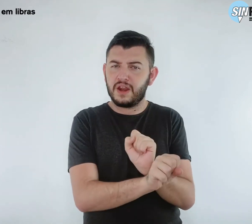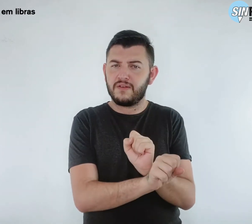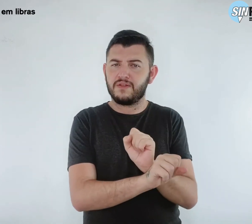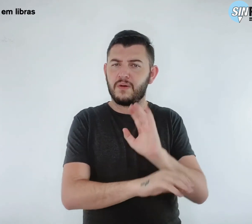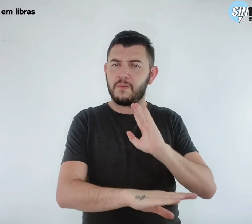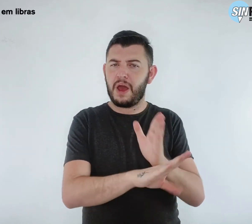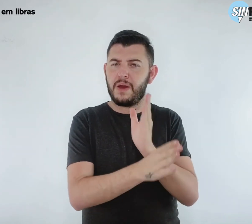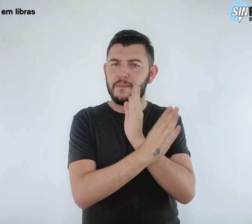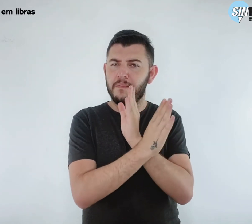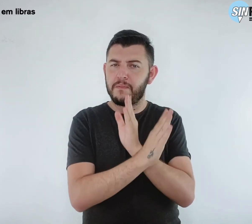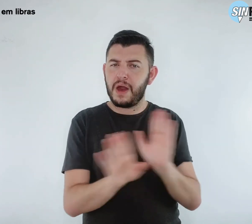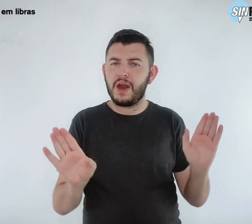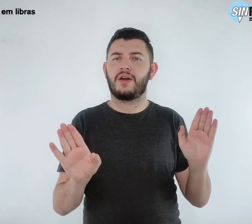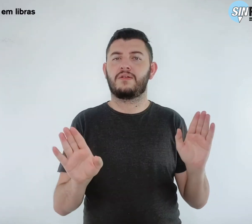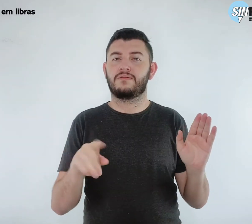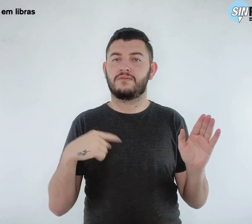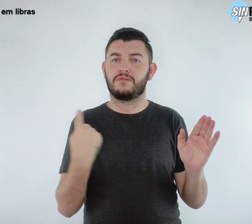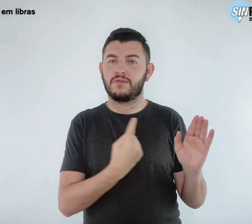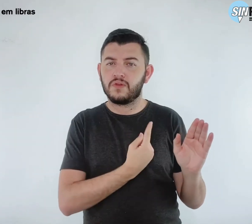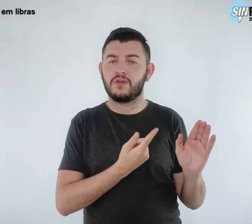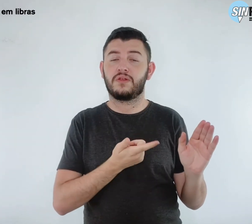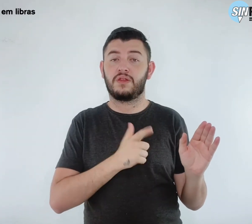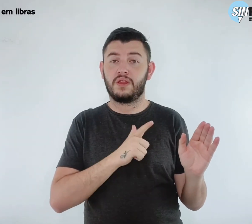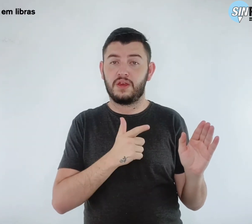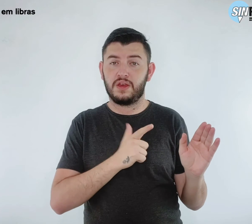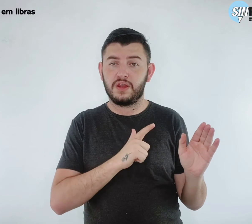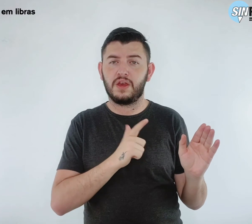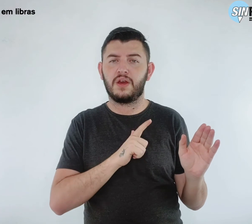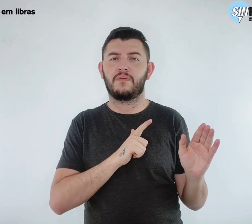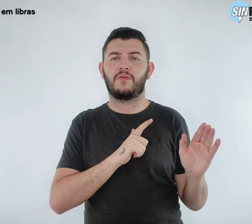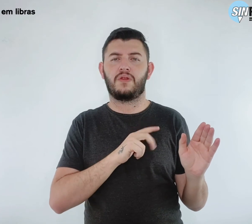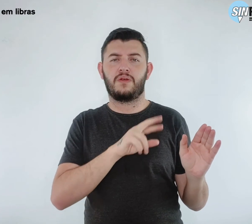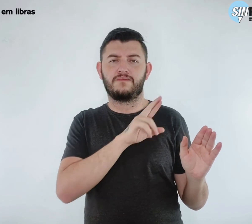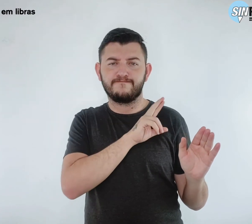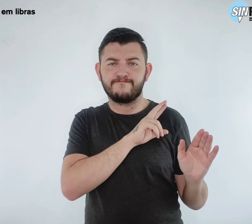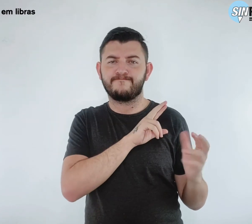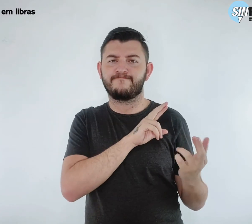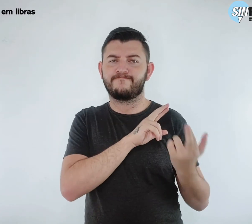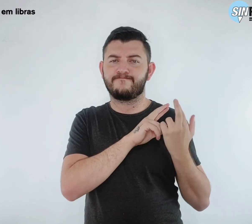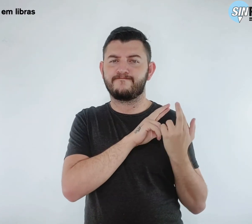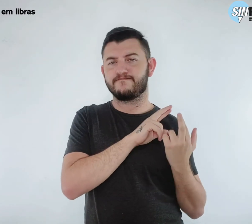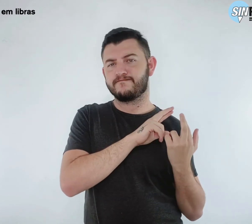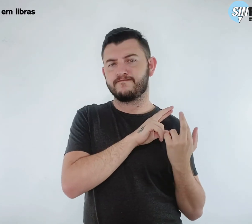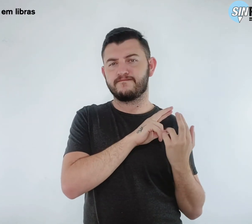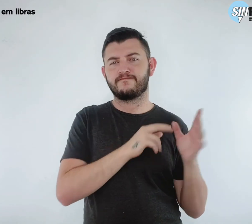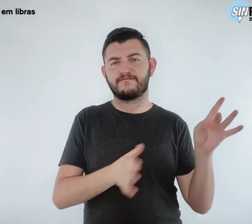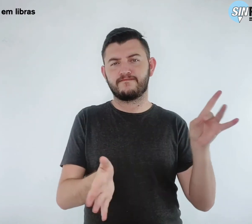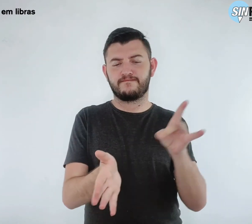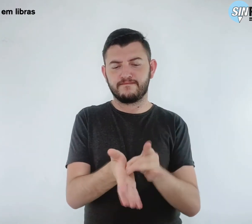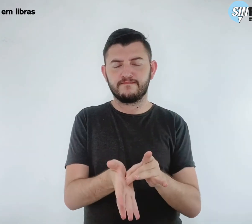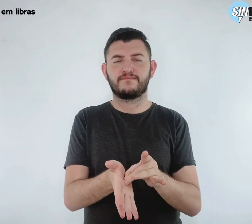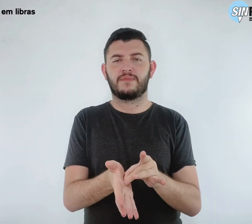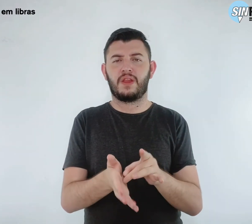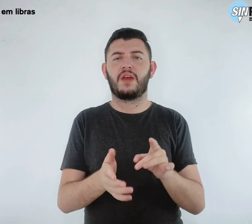com a escravidão, teríamos, ao mesmo tempo, a rigorosa obrigação de, previamente,